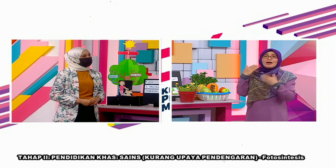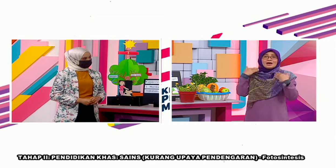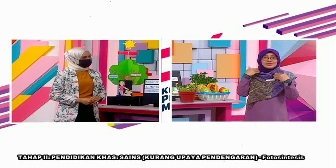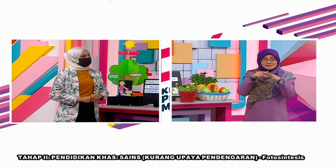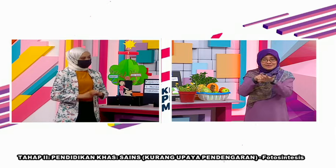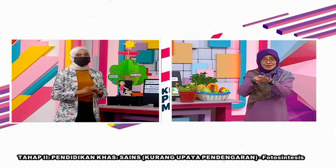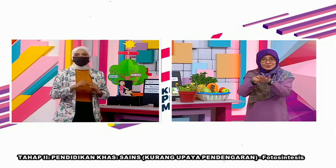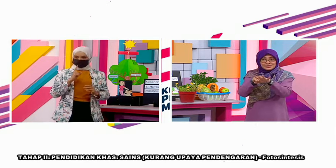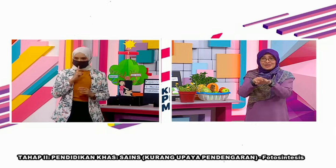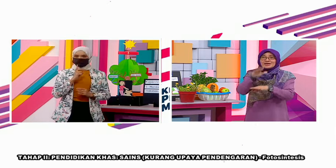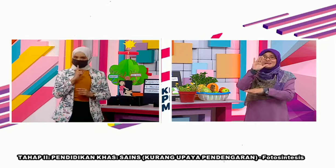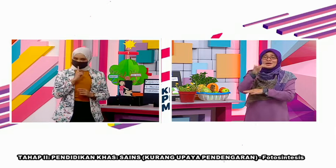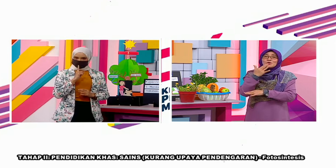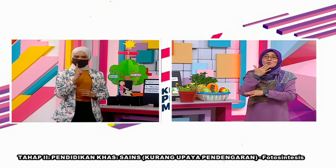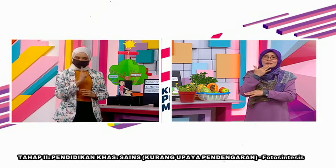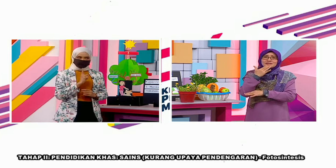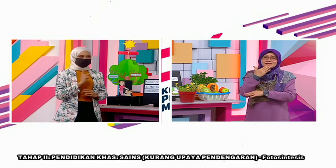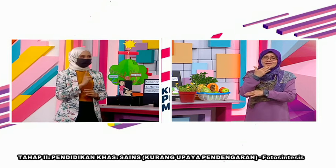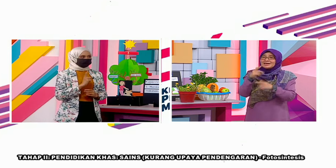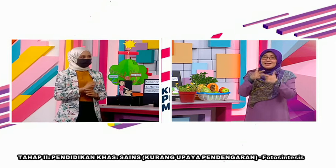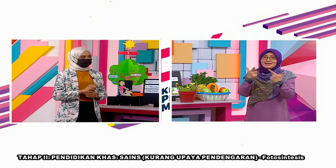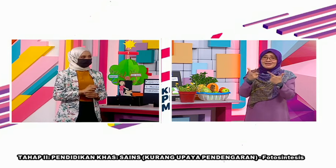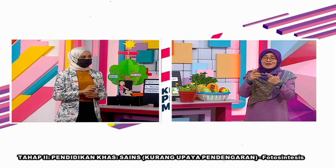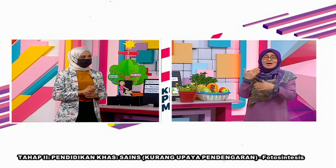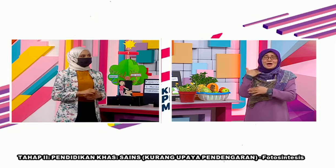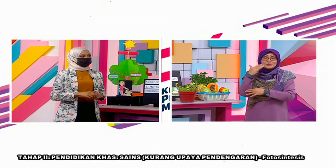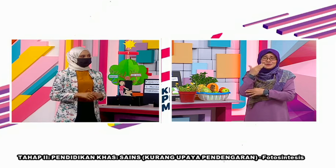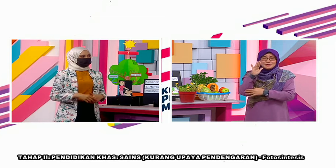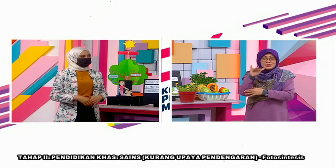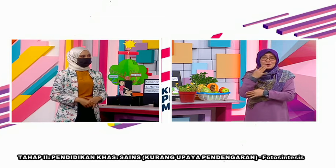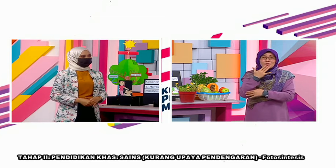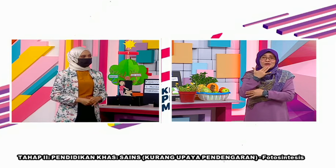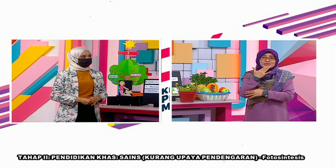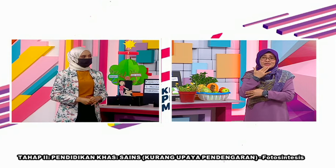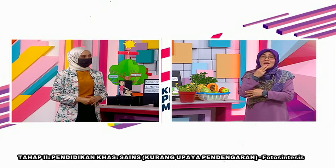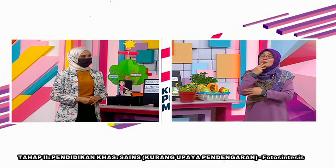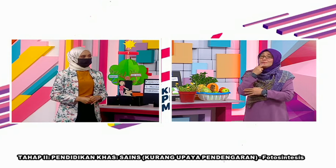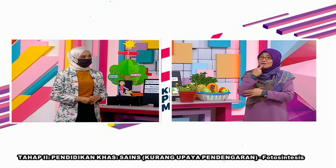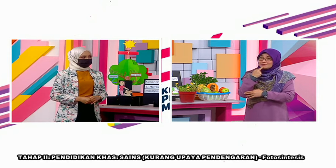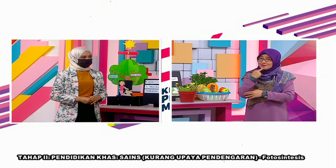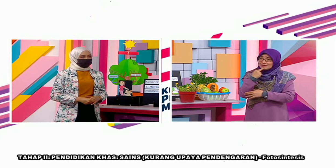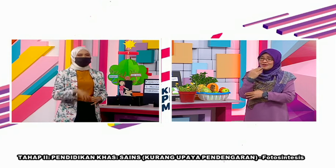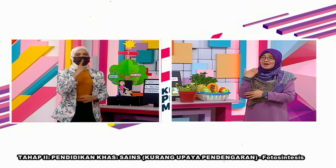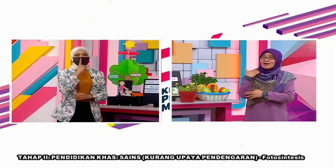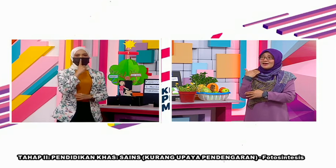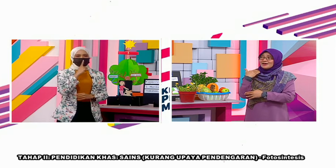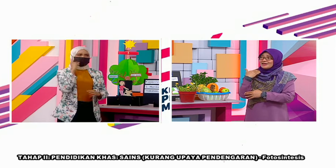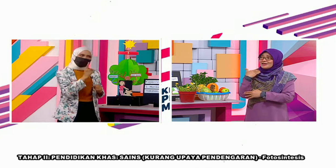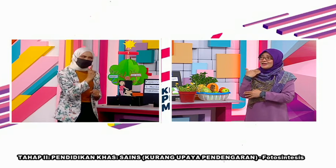ada daun yang warna dear lain ada yang warna merah hati yang warna Papa